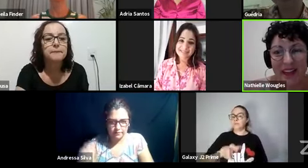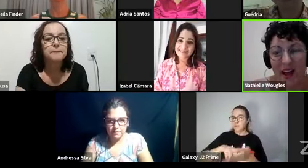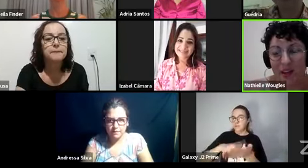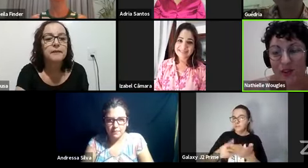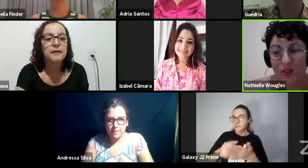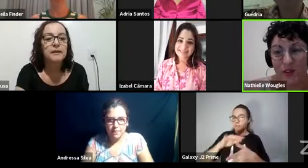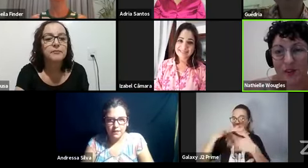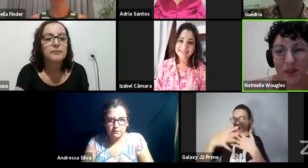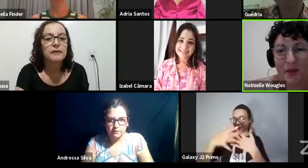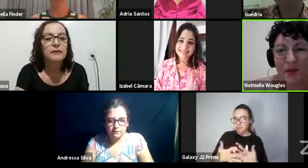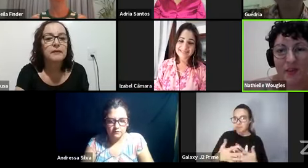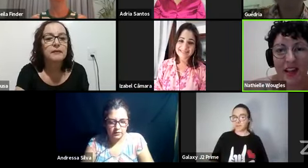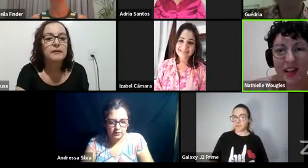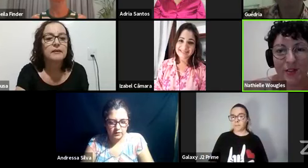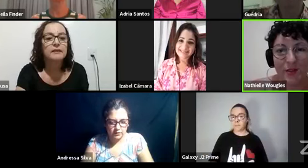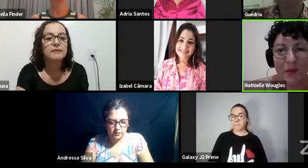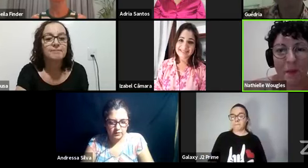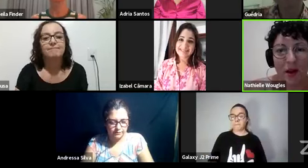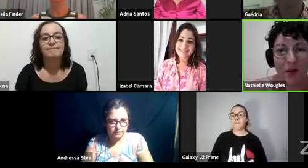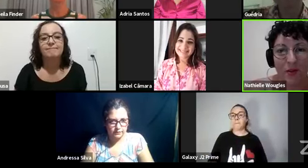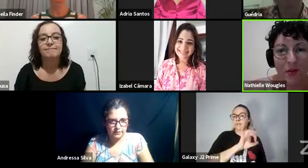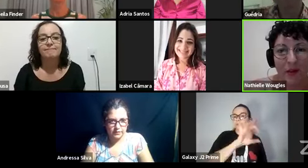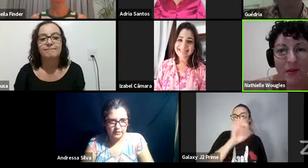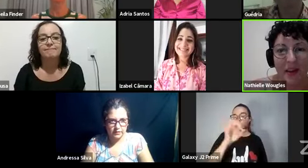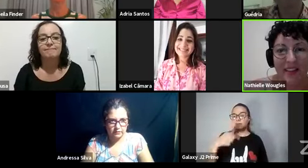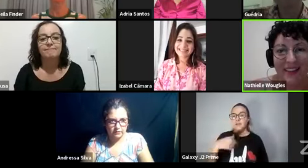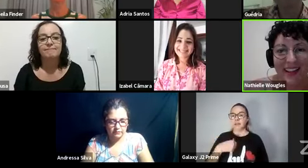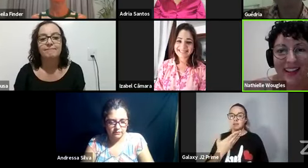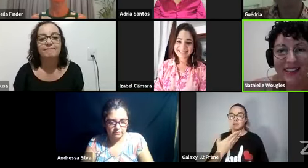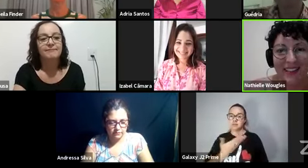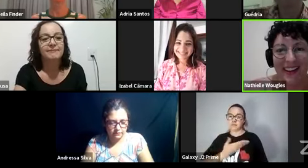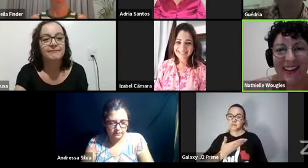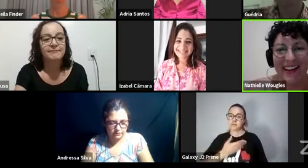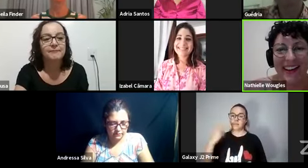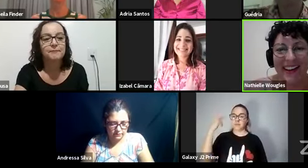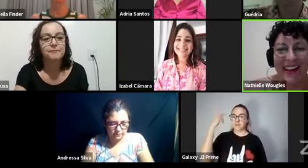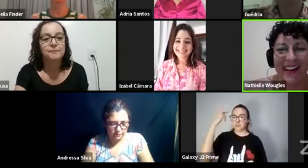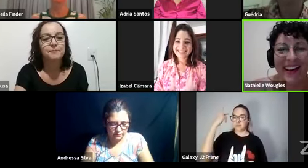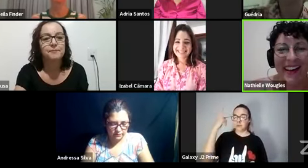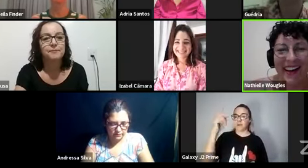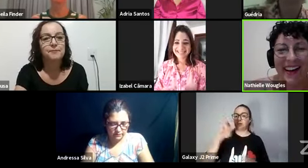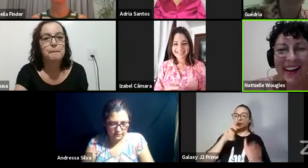Libras. Aos nossos amigos Sérgio e Paulo pelo backstage.